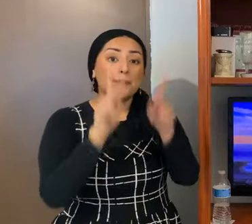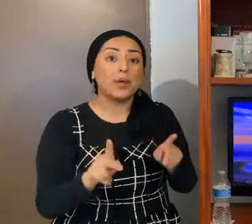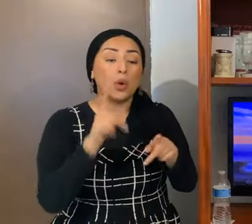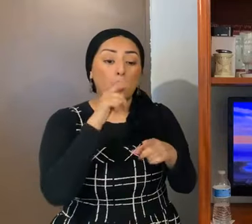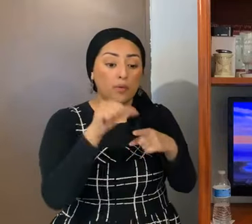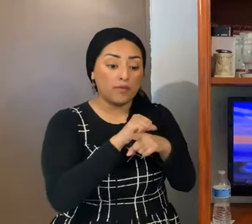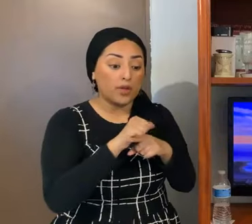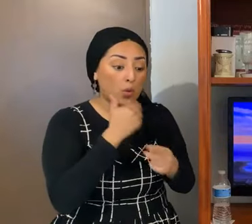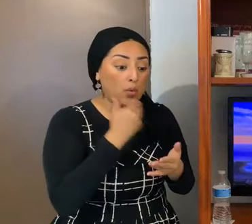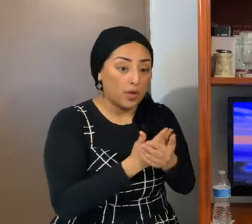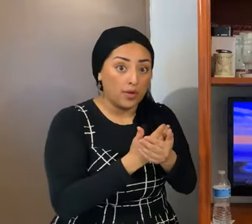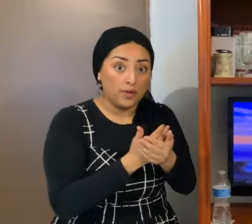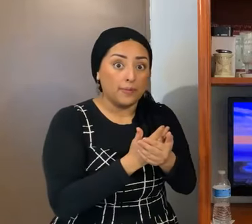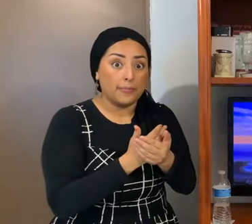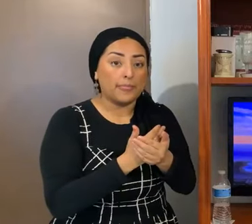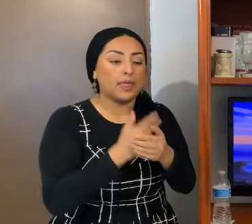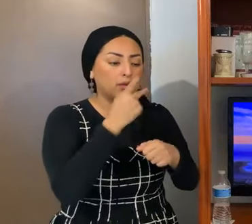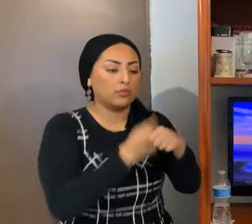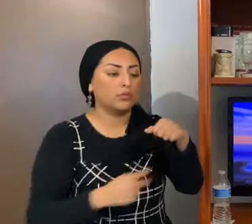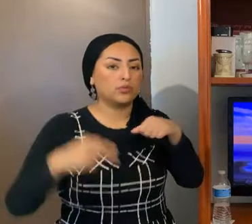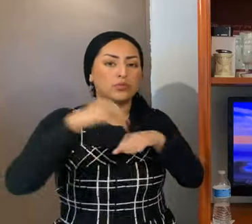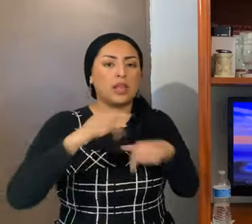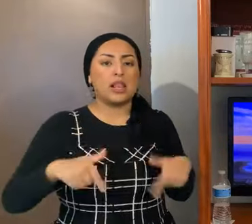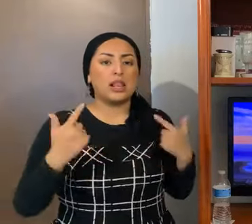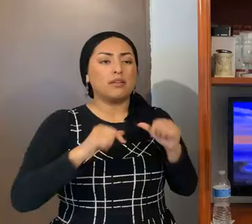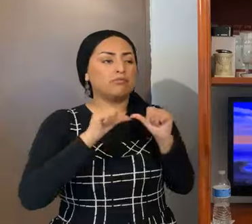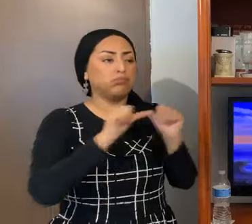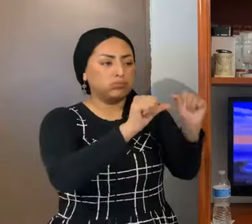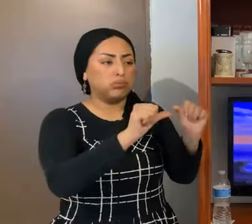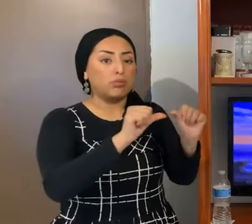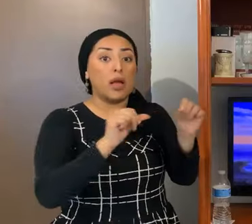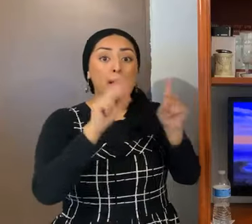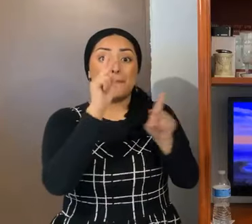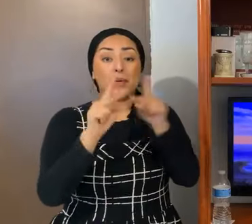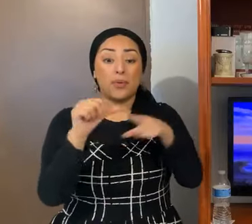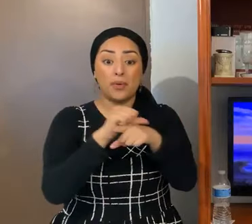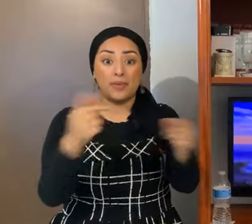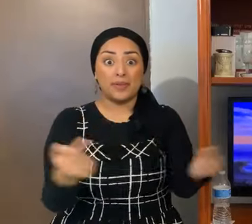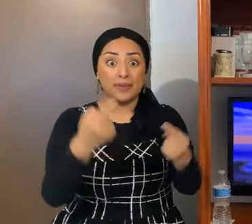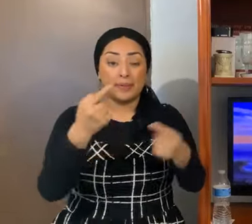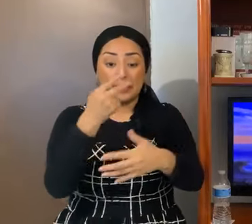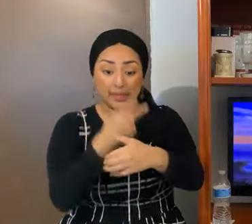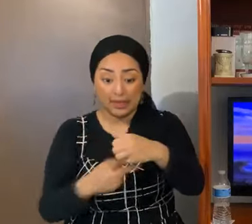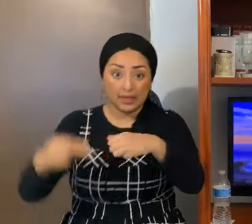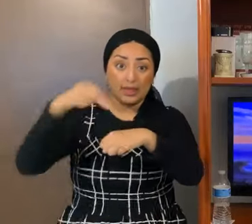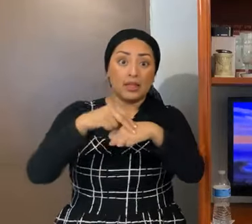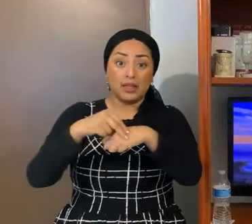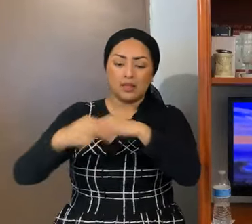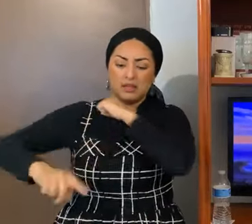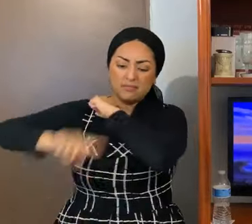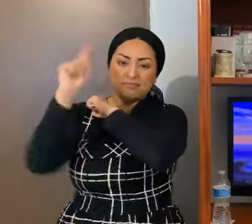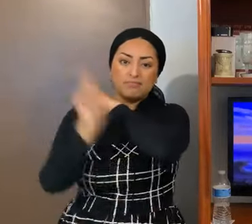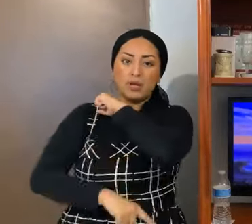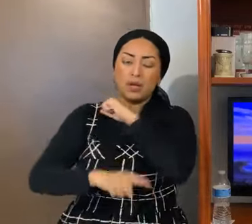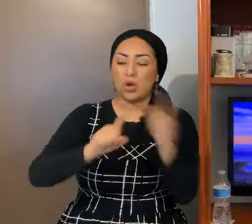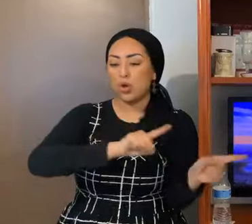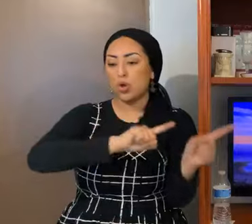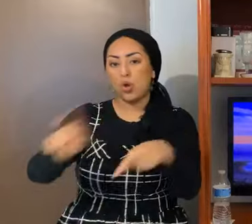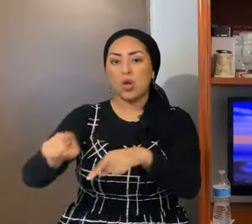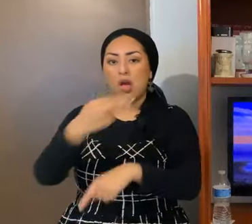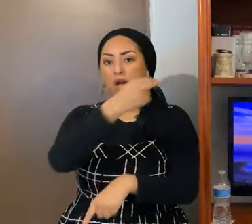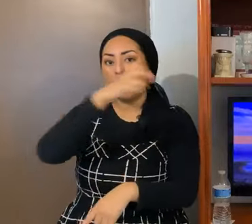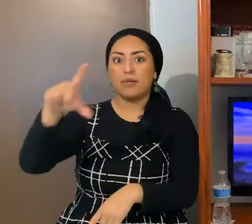bueno y saldrán a resurrección de vida, mas los que hicieron lo malo a resurrección de condenación. Entonces nadie se va a escapar de